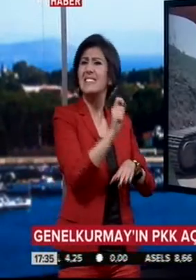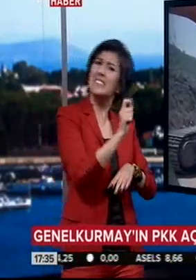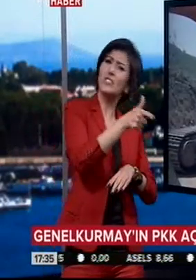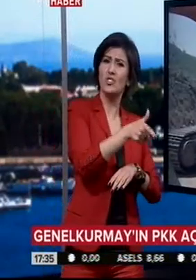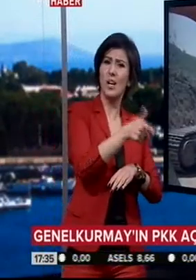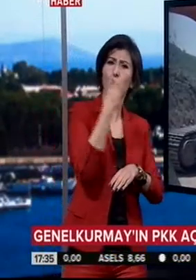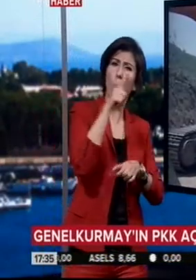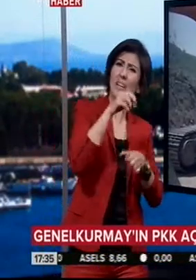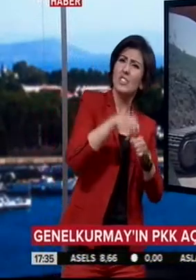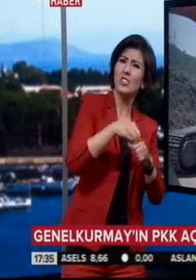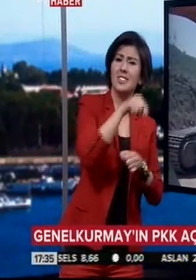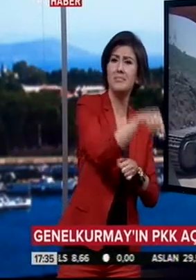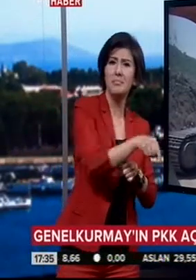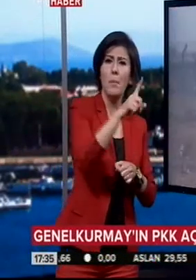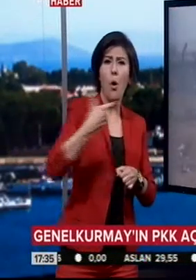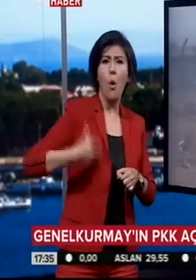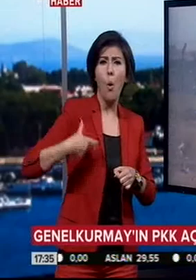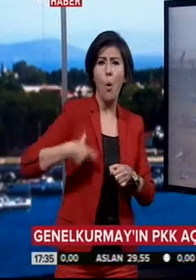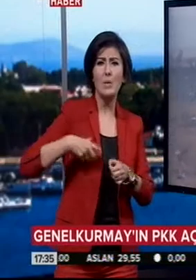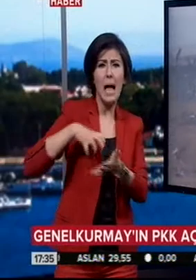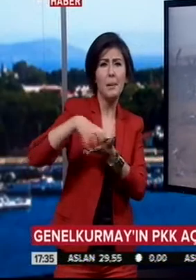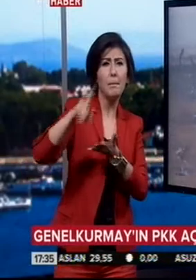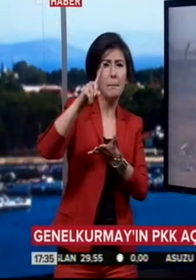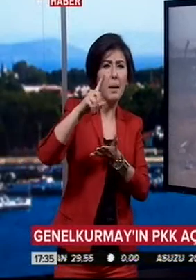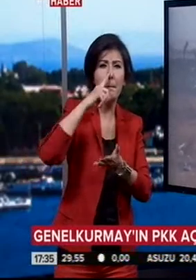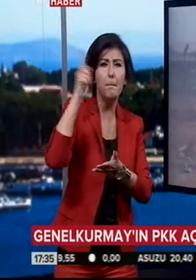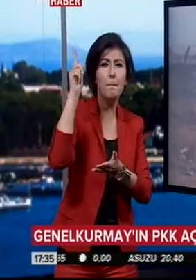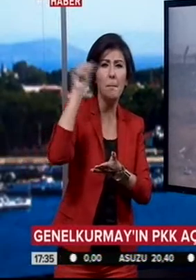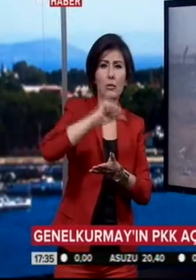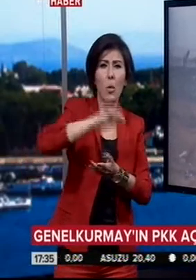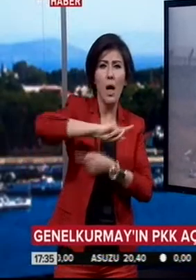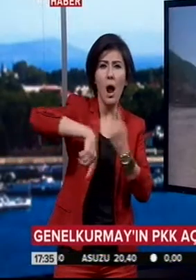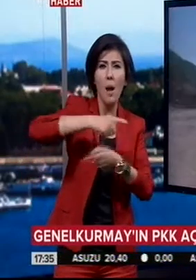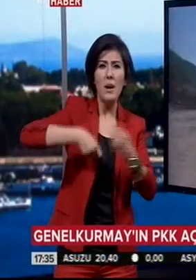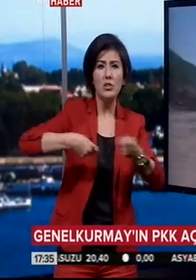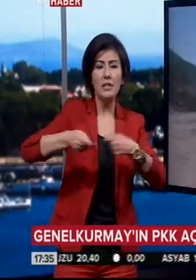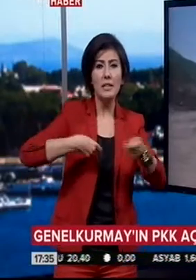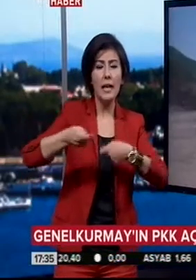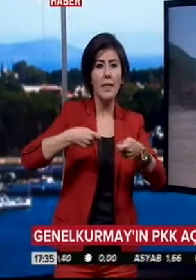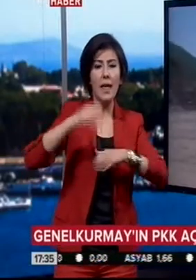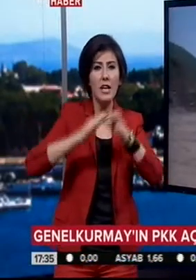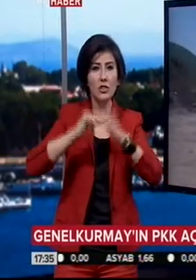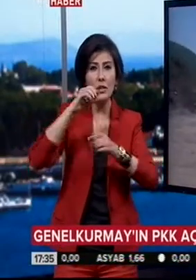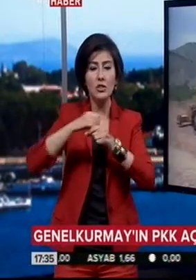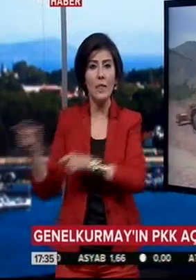ilçesi Kısmetli Köyü yakınlarındaki özel sektöre ait bir petrol arama şirketinin şantiyesi de teröristlerce